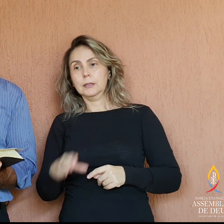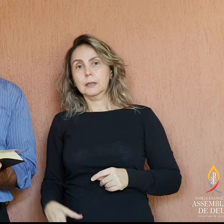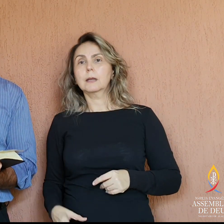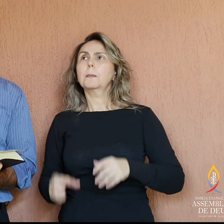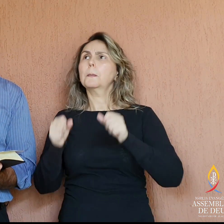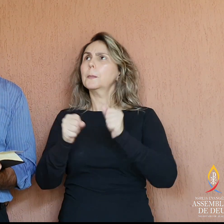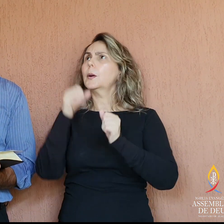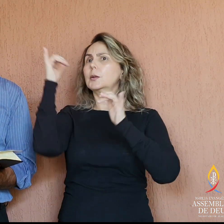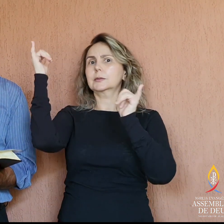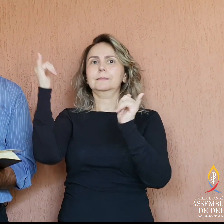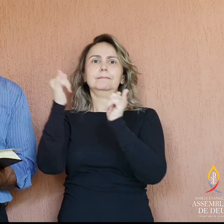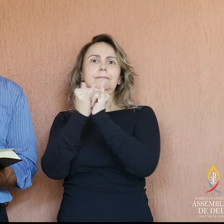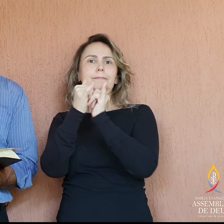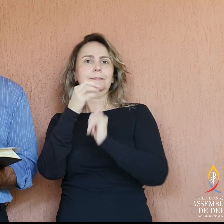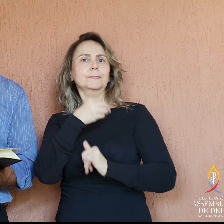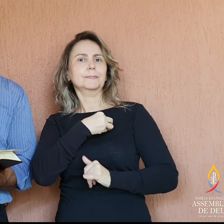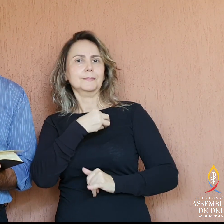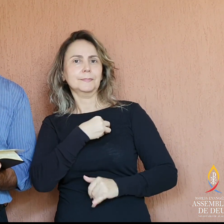nossos pecados.